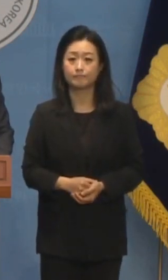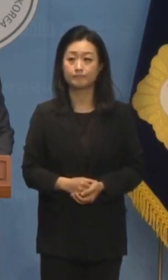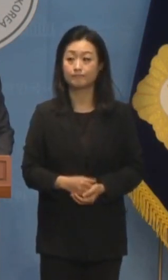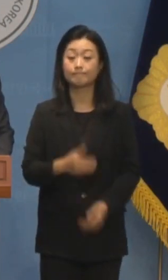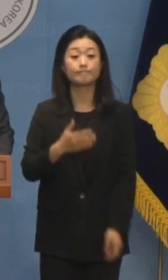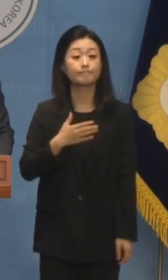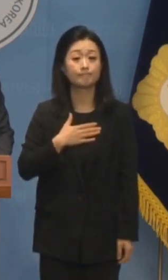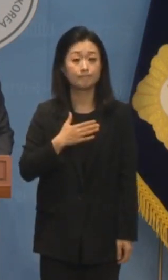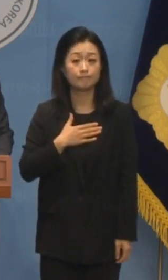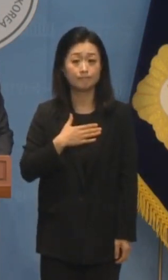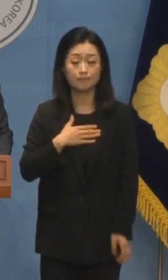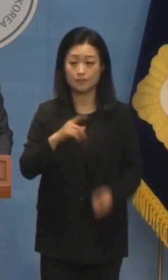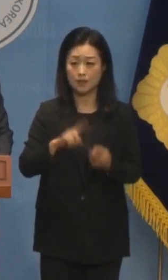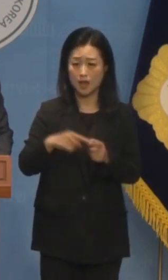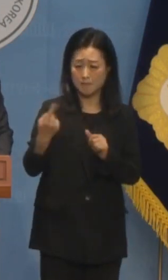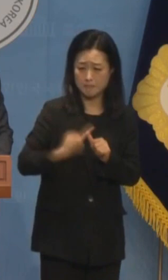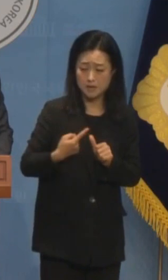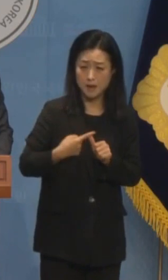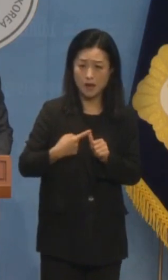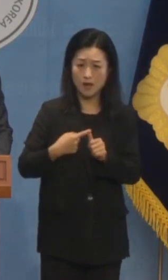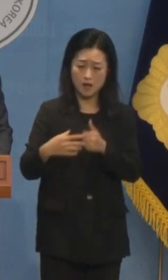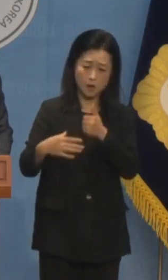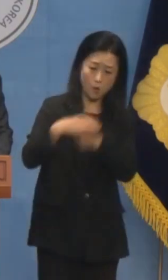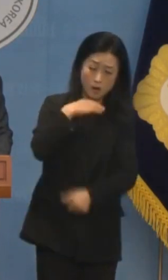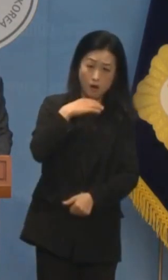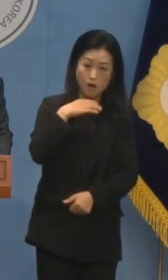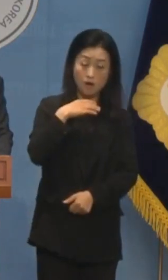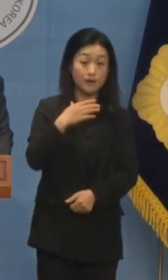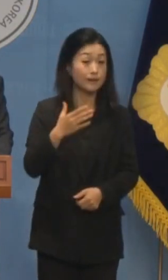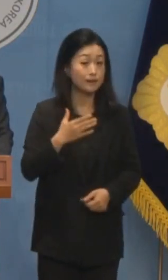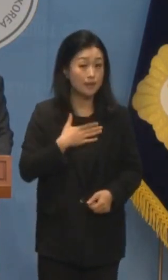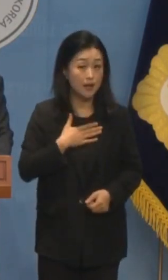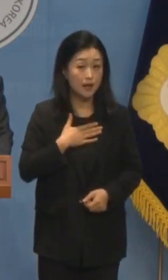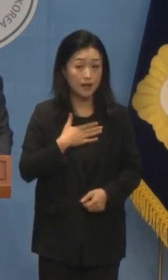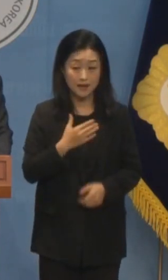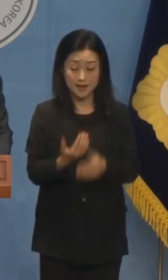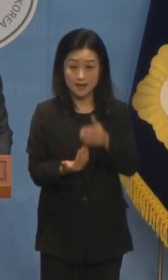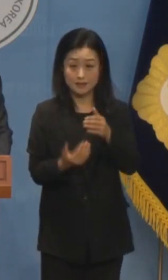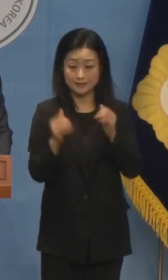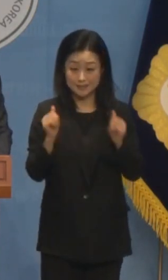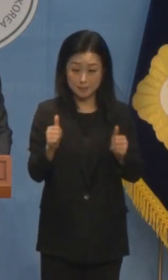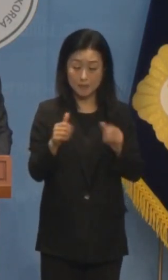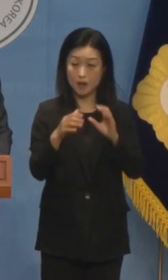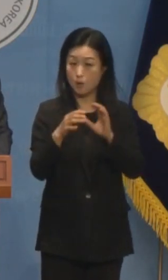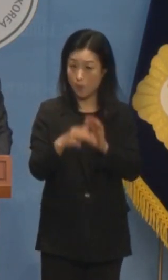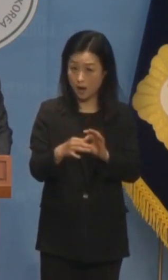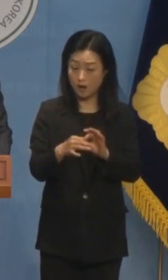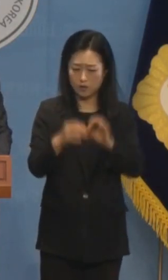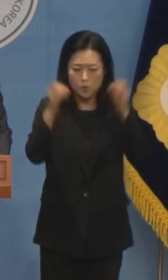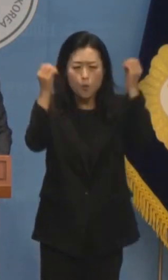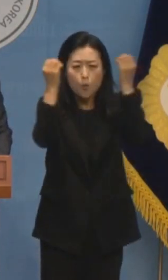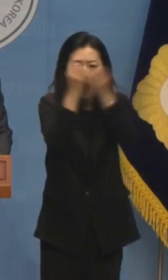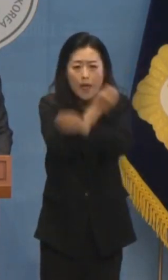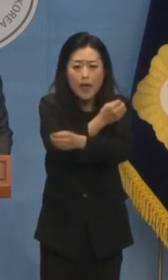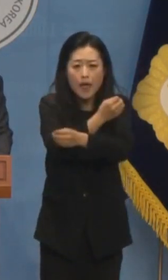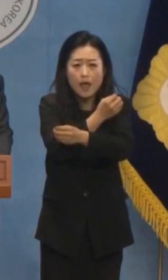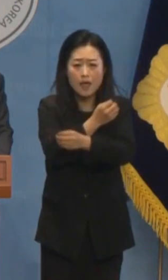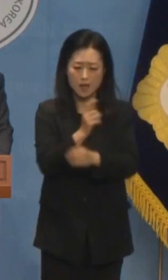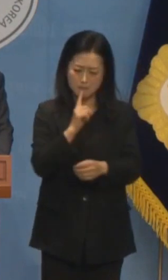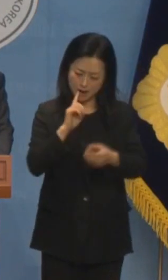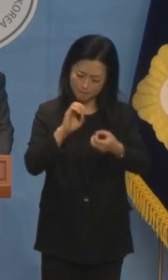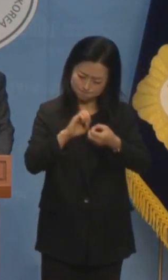저에 대한 비방과 공격은 제 사건에 덧씌워진 오해와